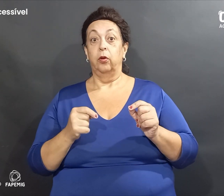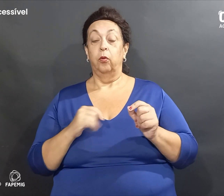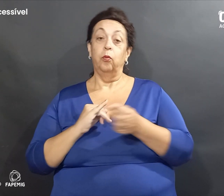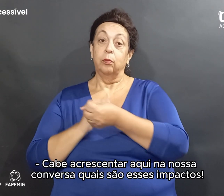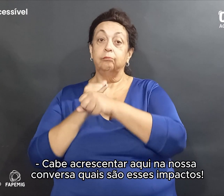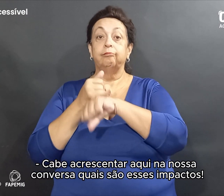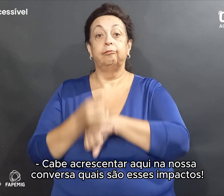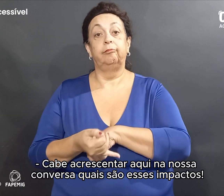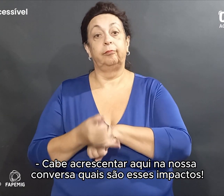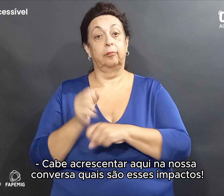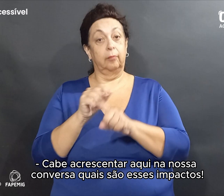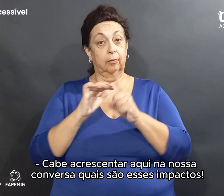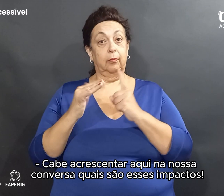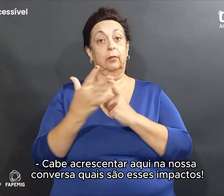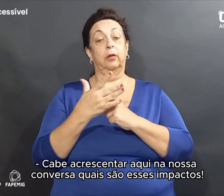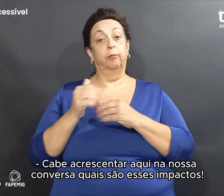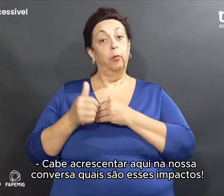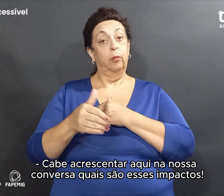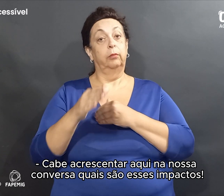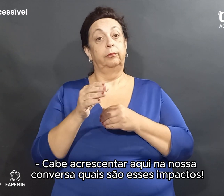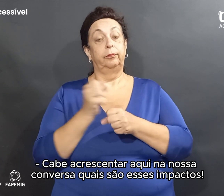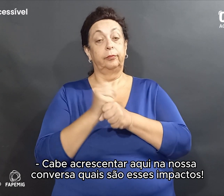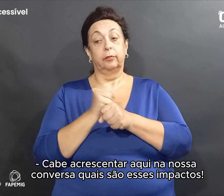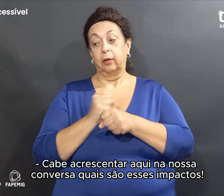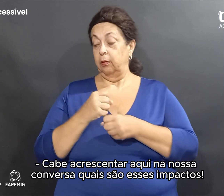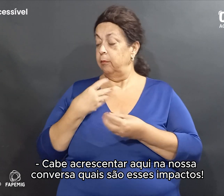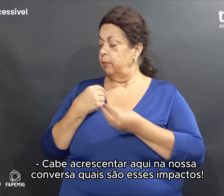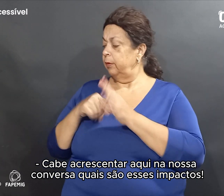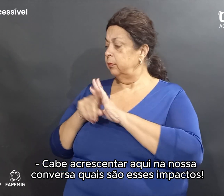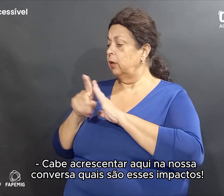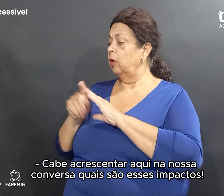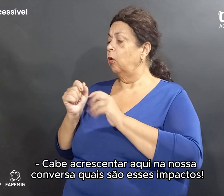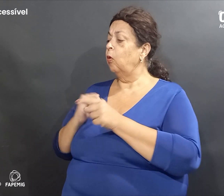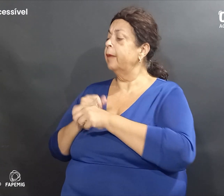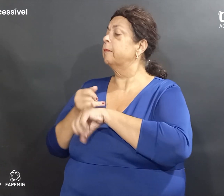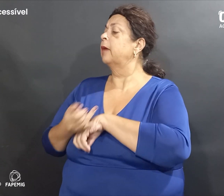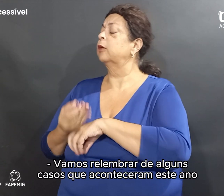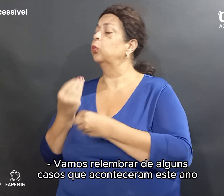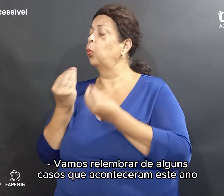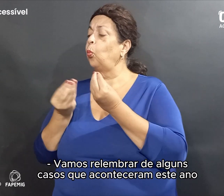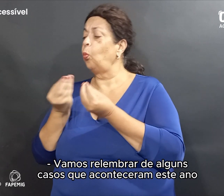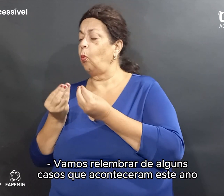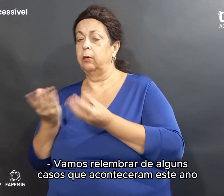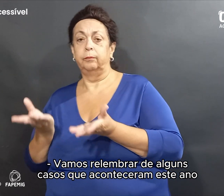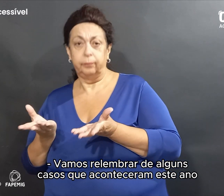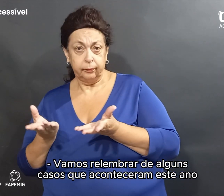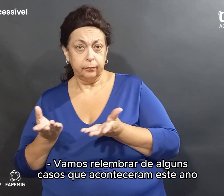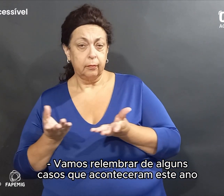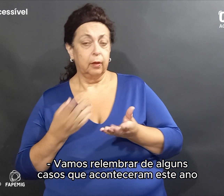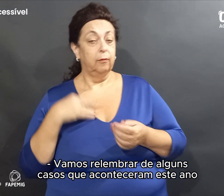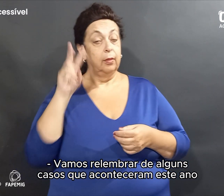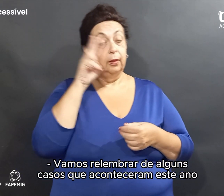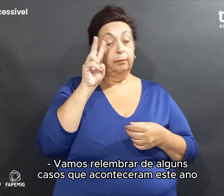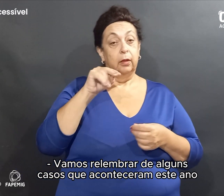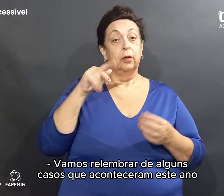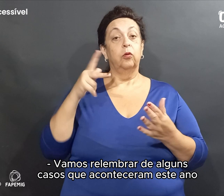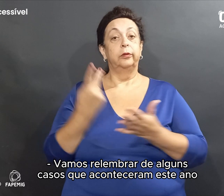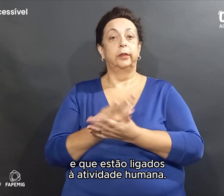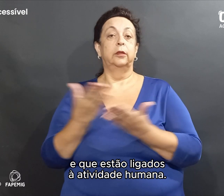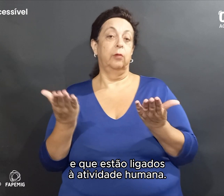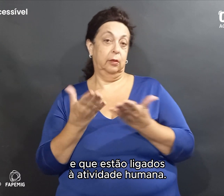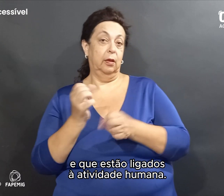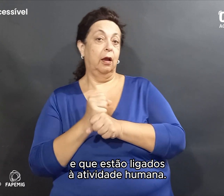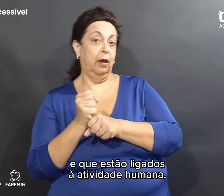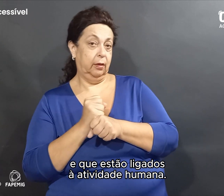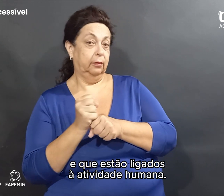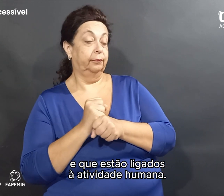anos. Cabe acrescentar aqui na nossa conversa quais são esses impactos. Vamos relembrar de alguns casos que aconteceram este ano